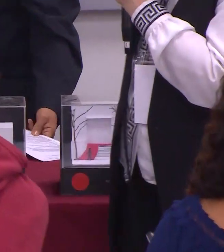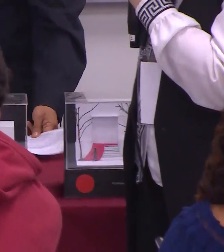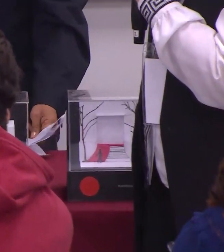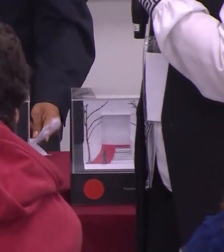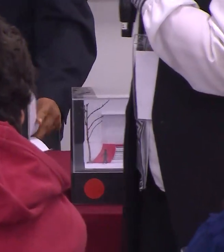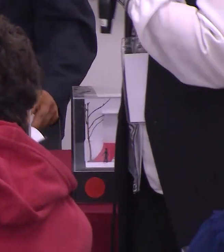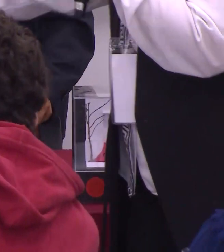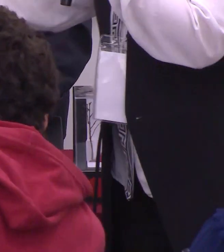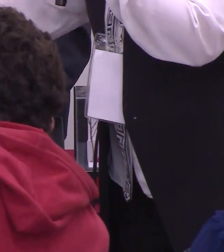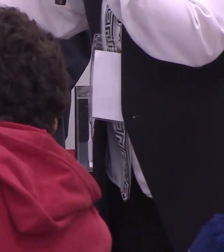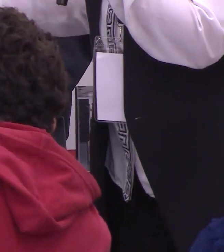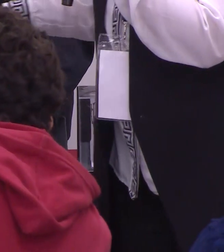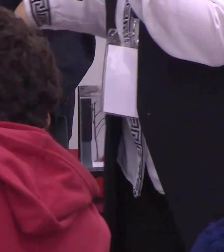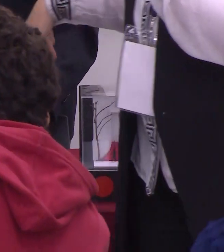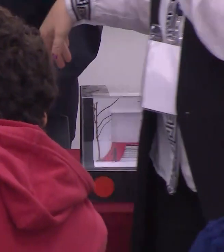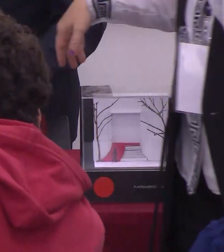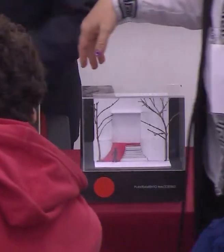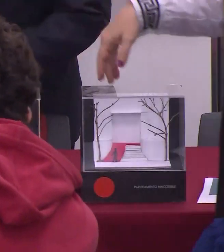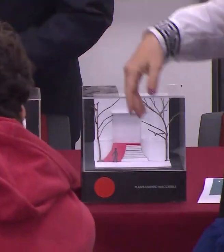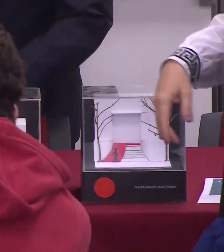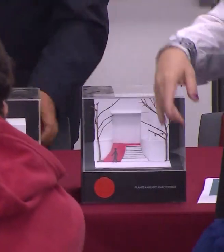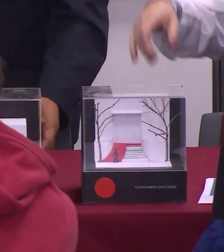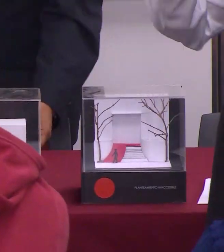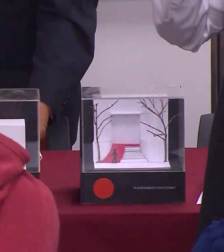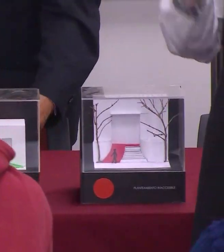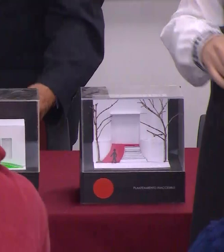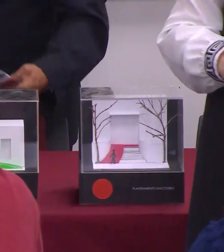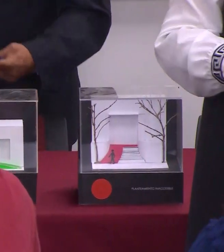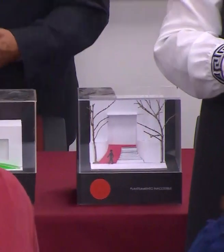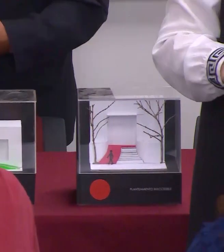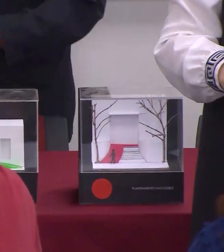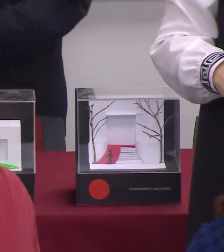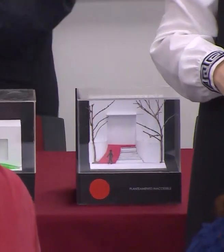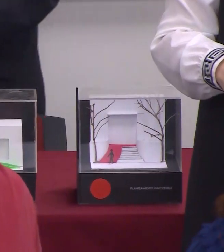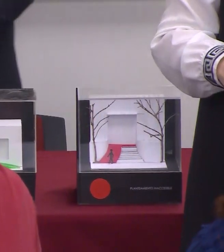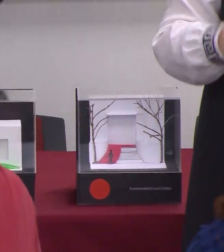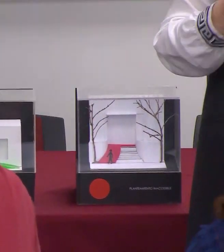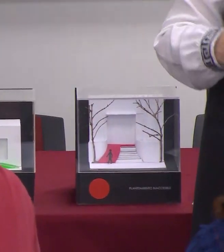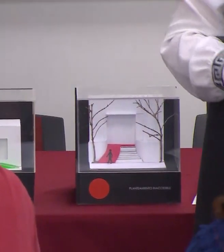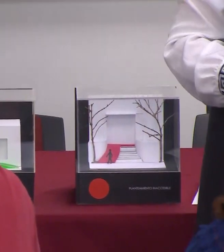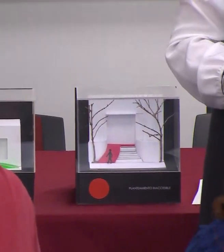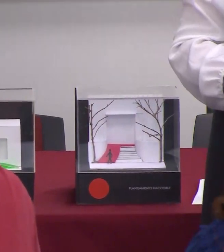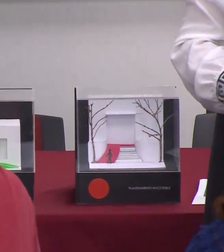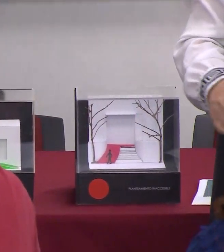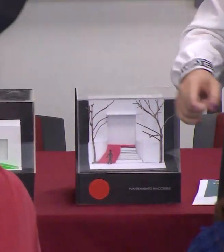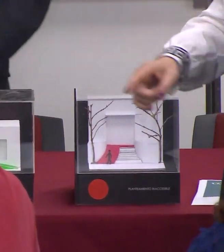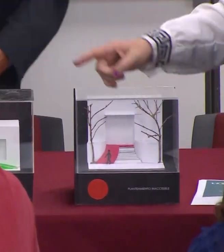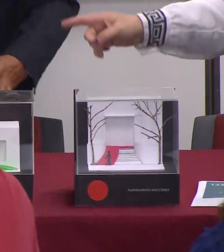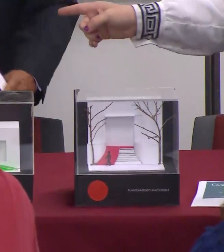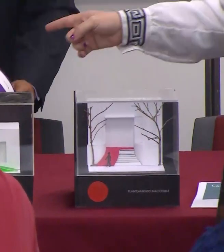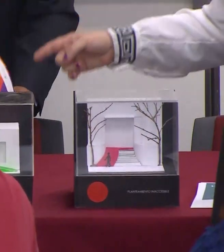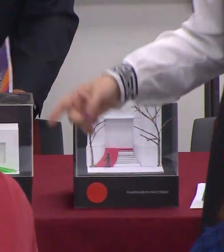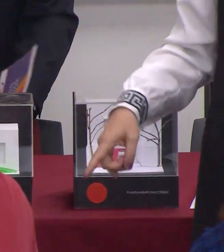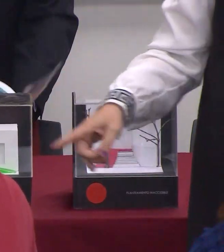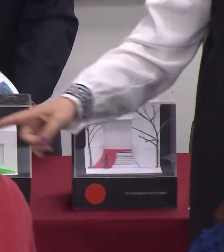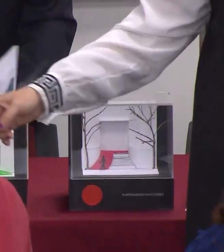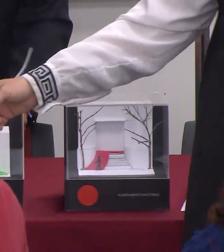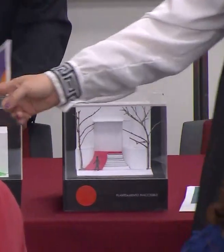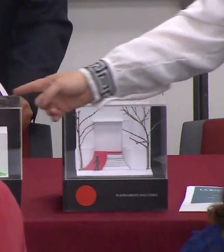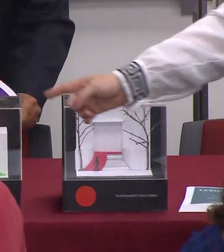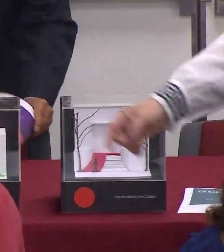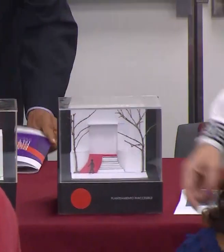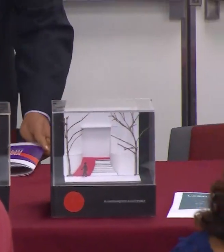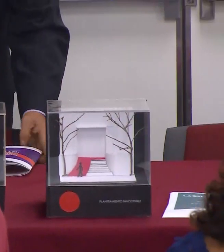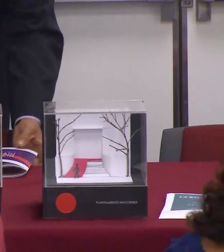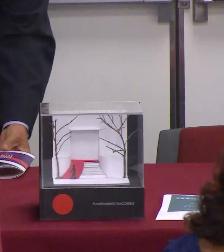trajimos allá tiene tres colores se llama la semaforización de la inclusión una rampa de